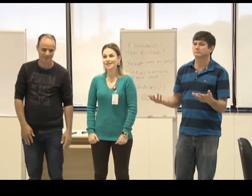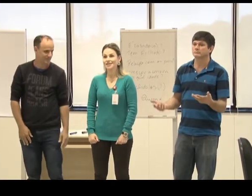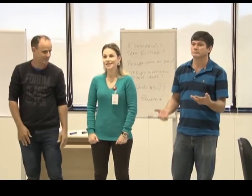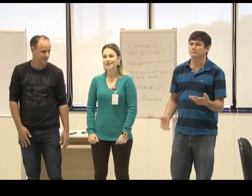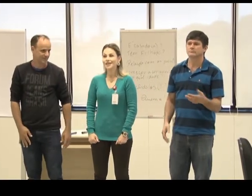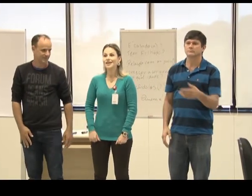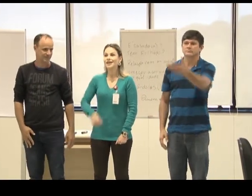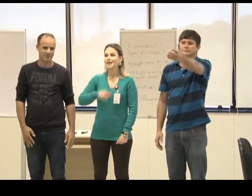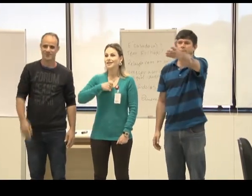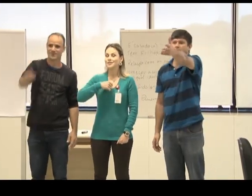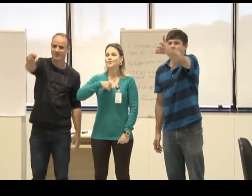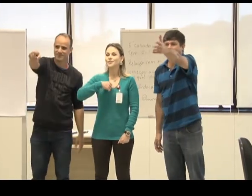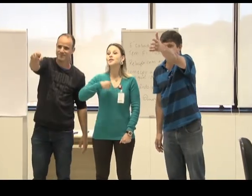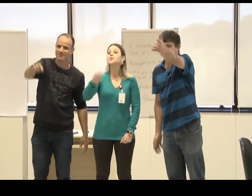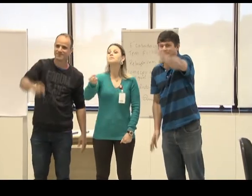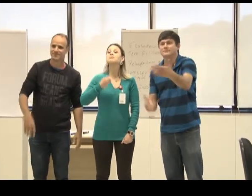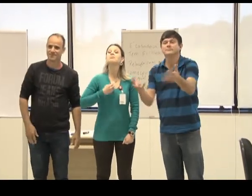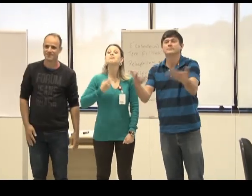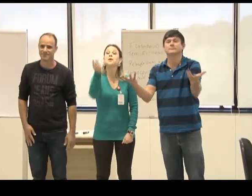Pergunte para um grupo.